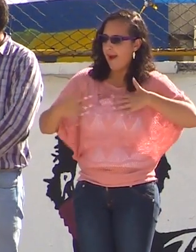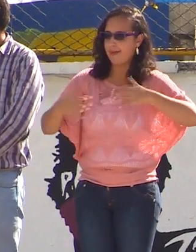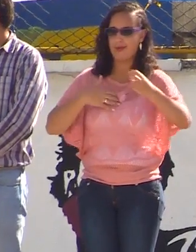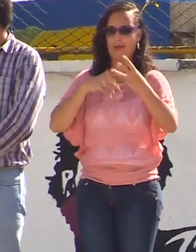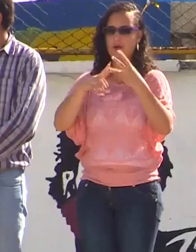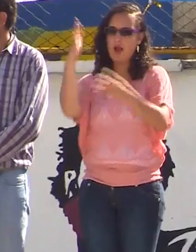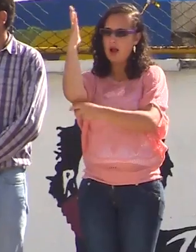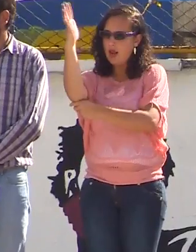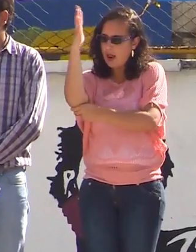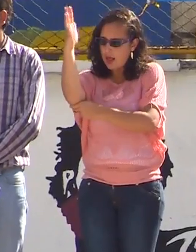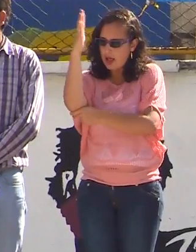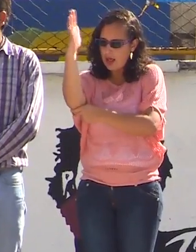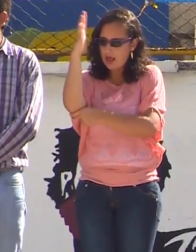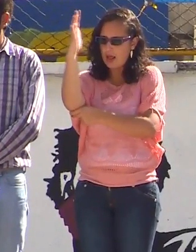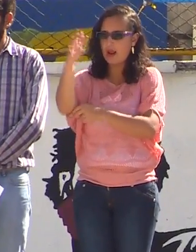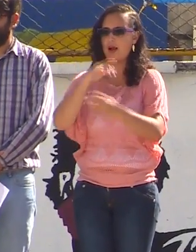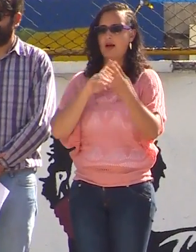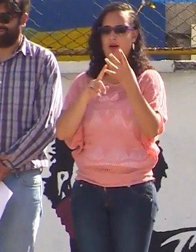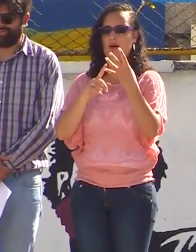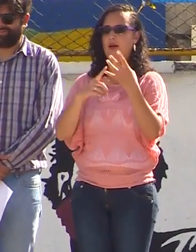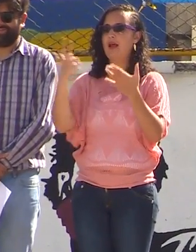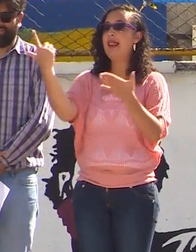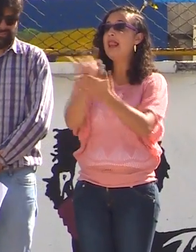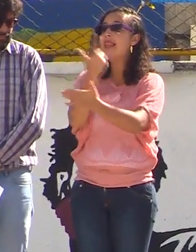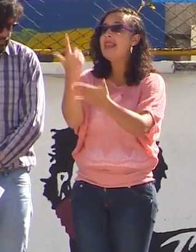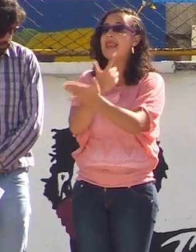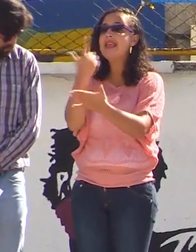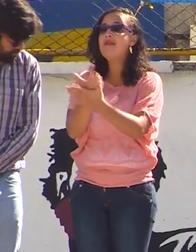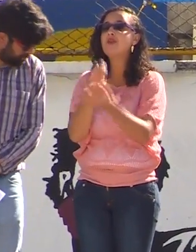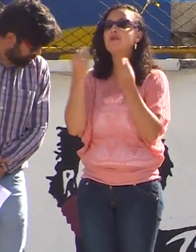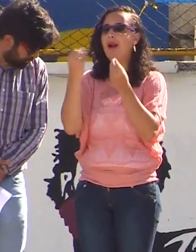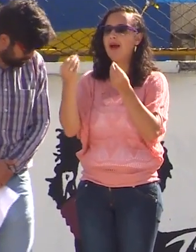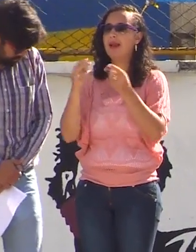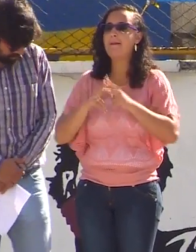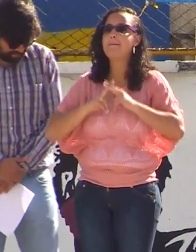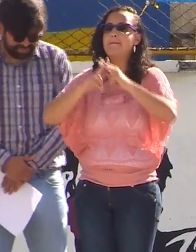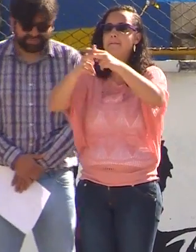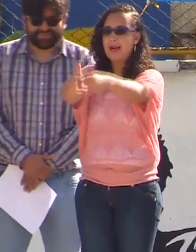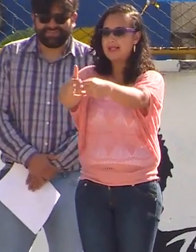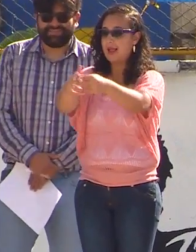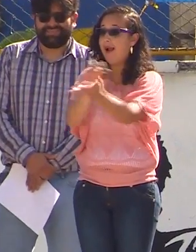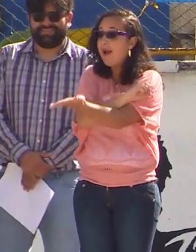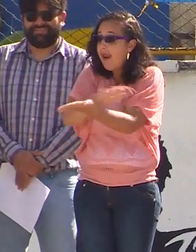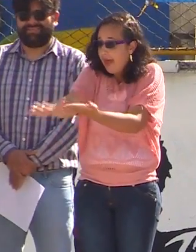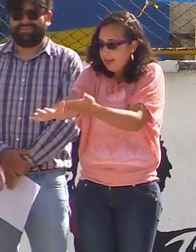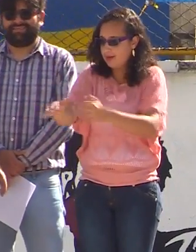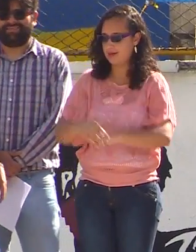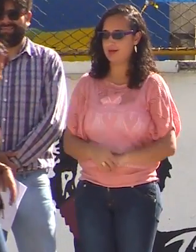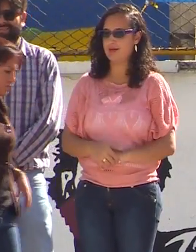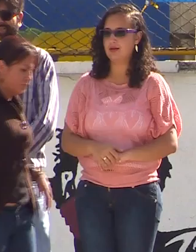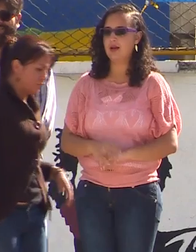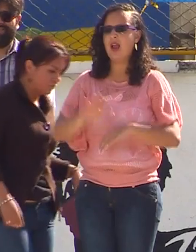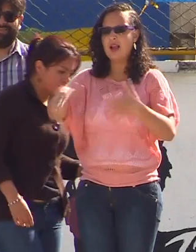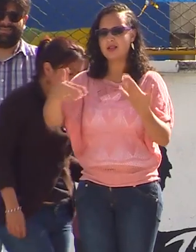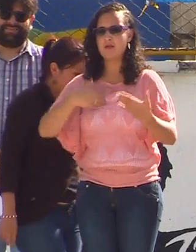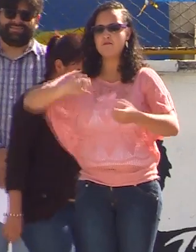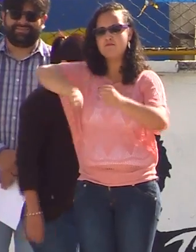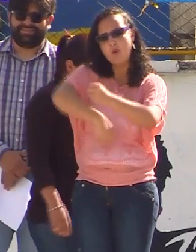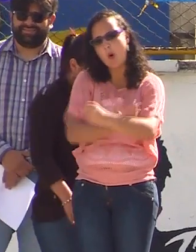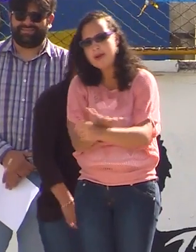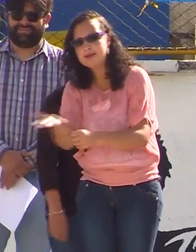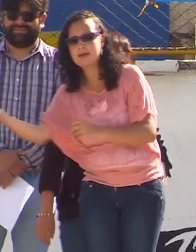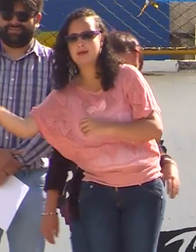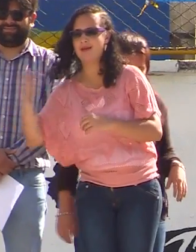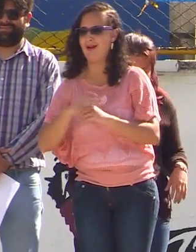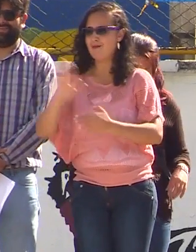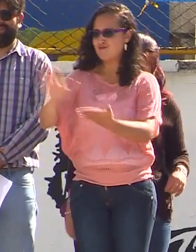conferencias, libros en préstamo y gratuitos, tertulia, música,